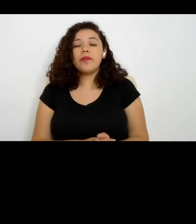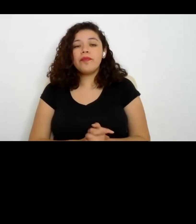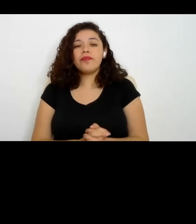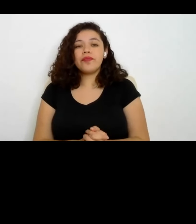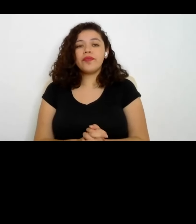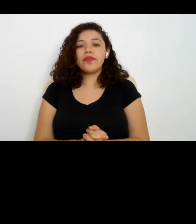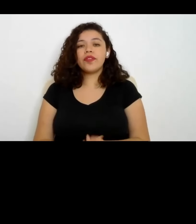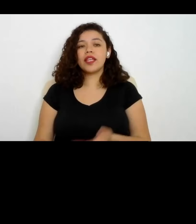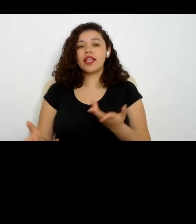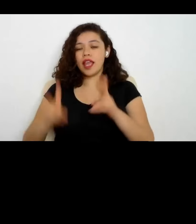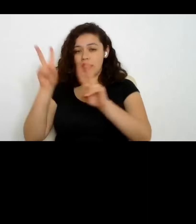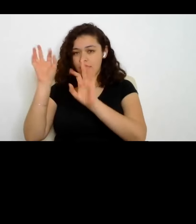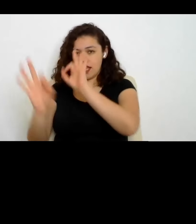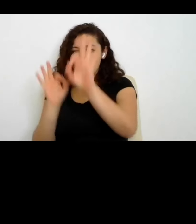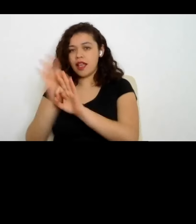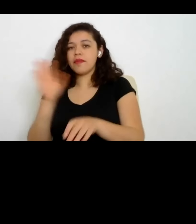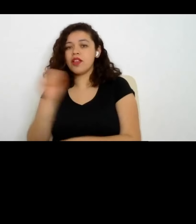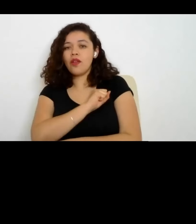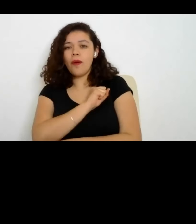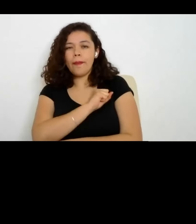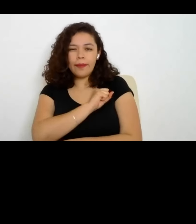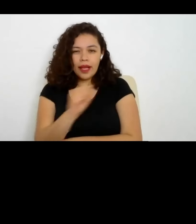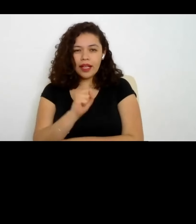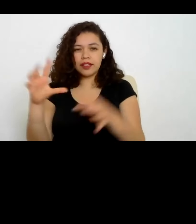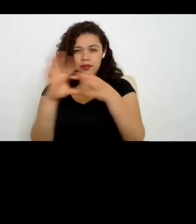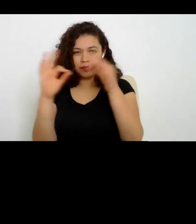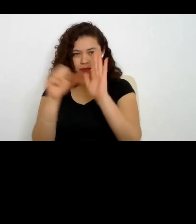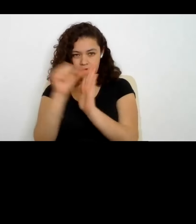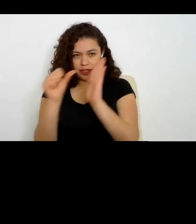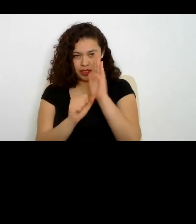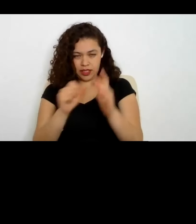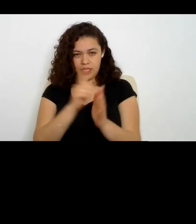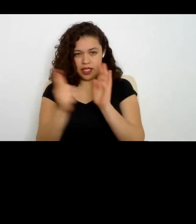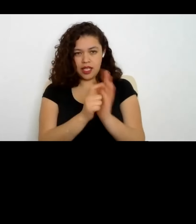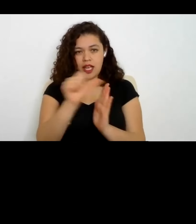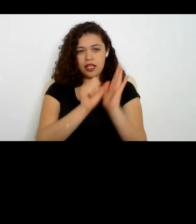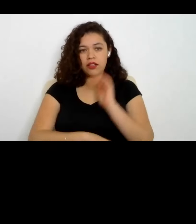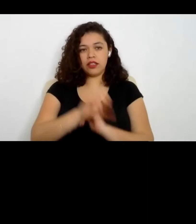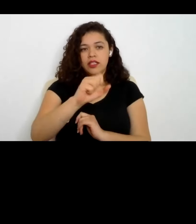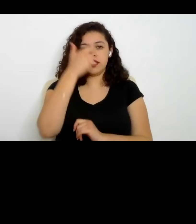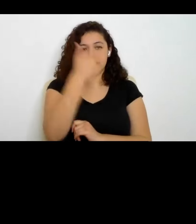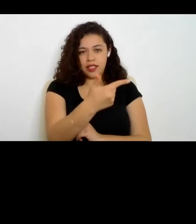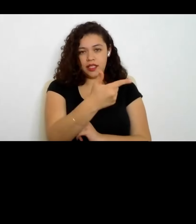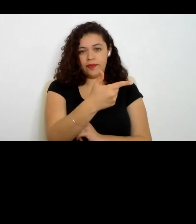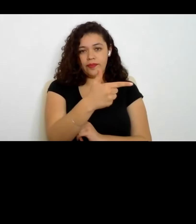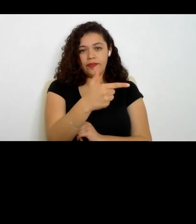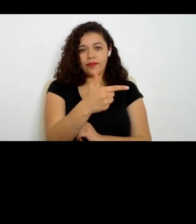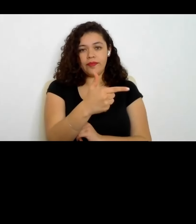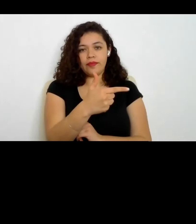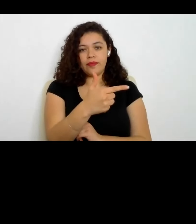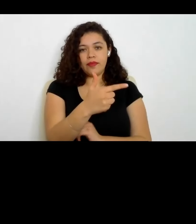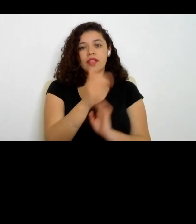tratamiento indebido están descritos en los siguientes artículos de la ley, que son el artículo 67, que ya nos